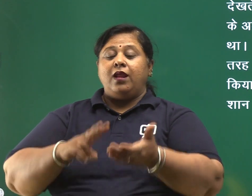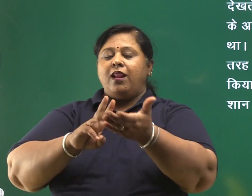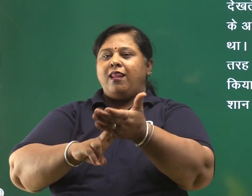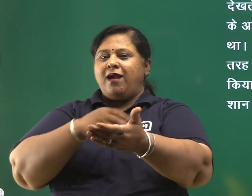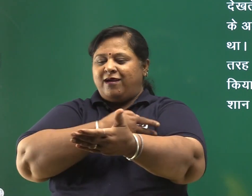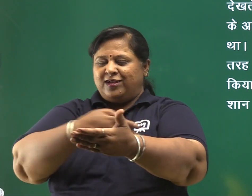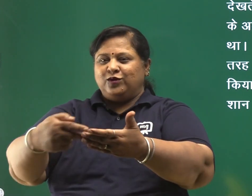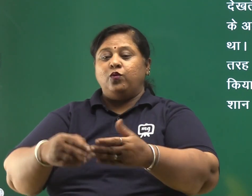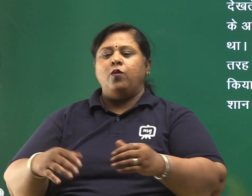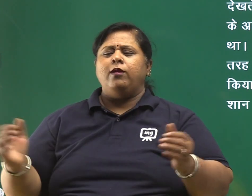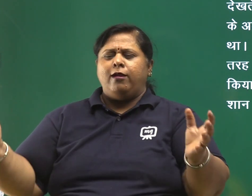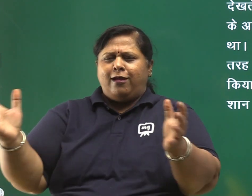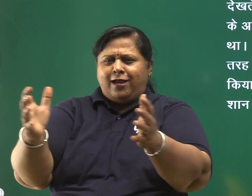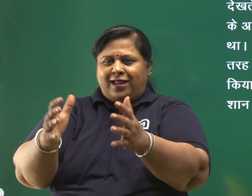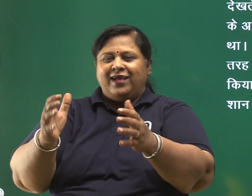नागराजन को घेरकर